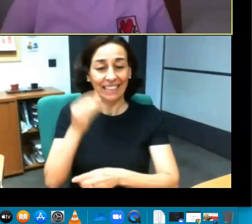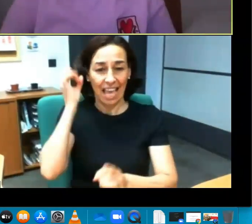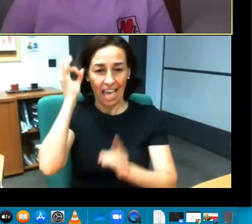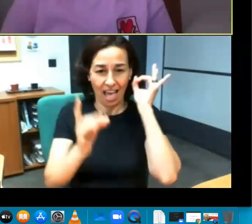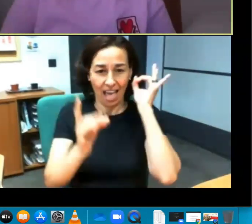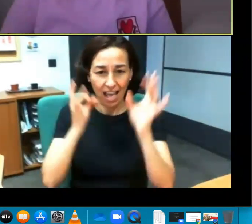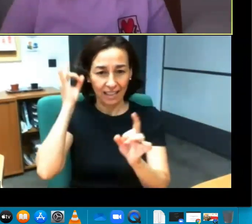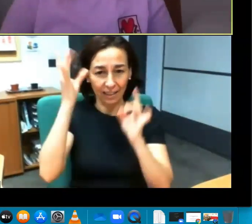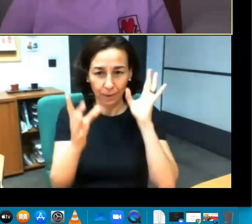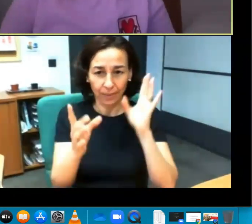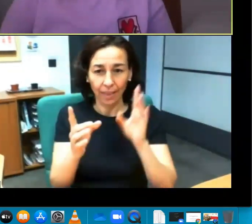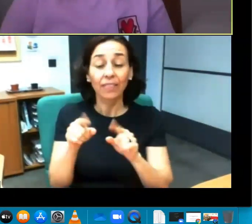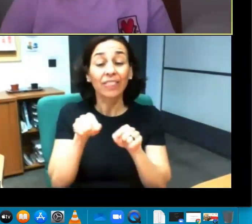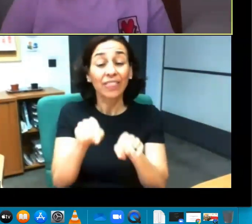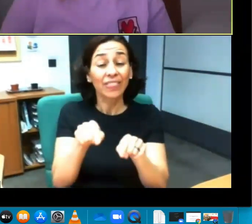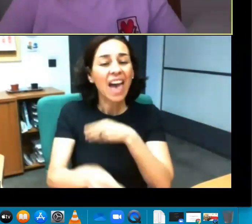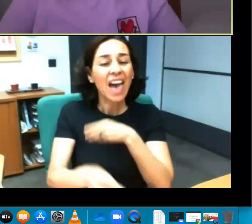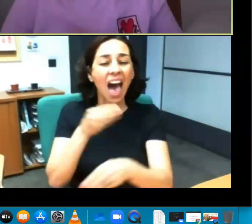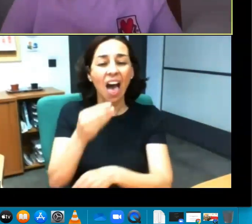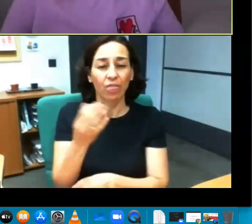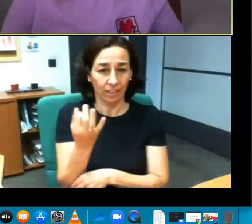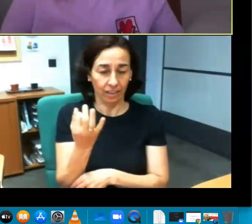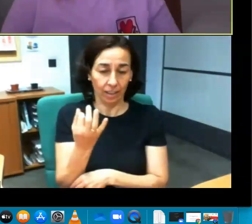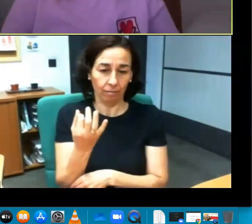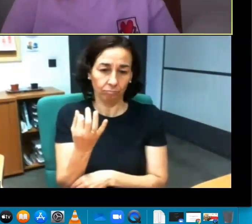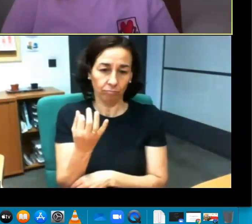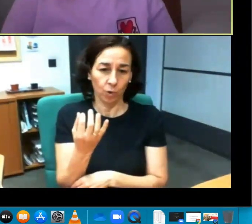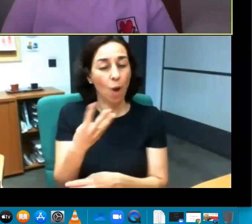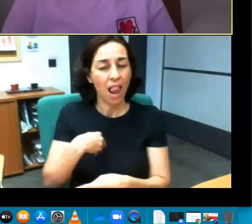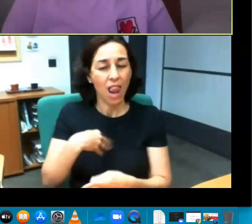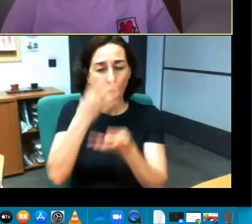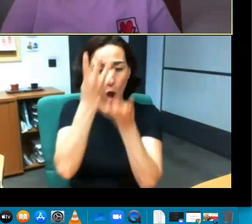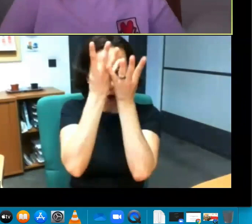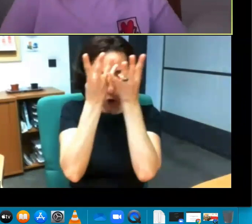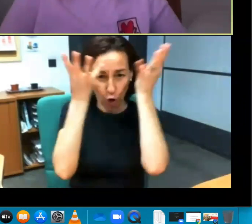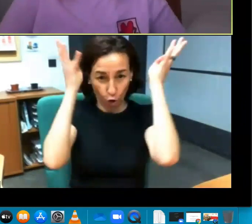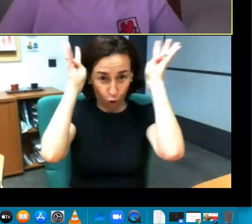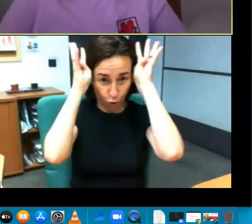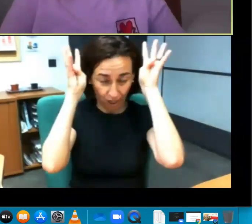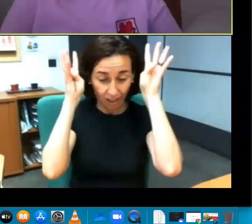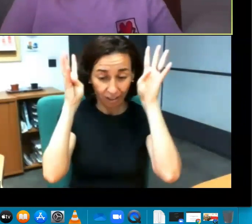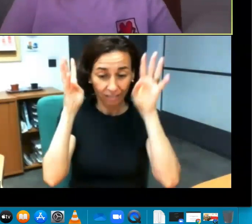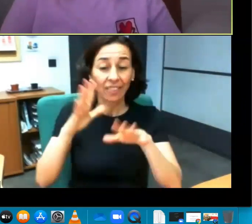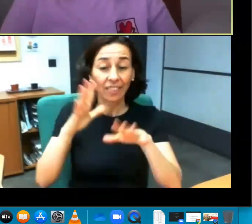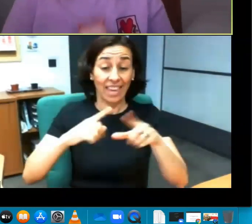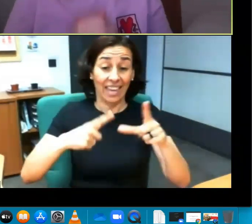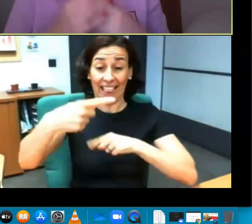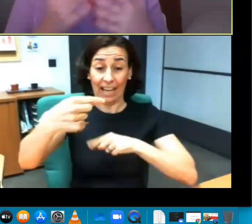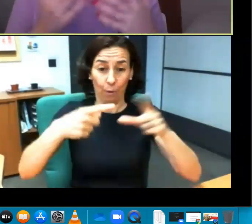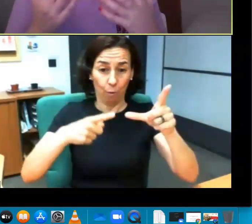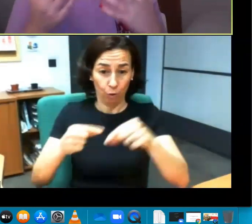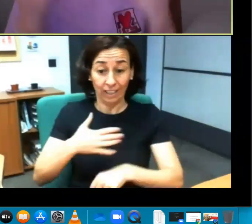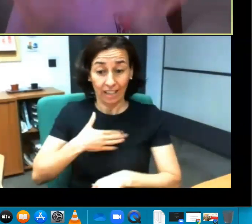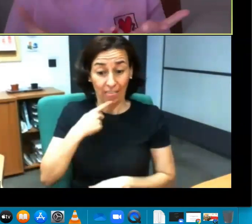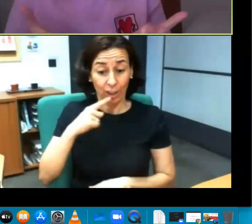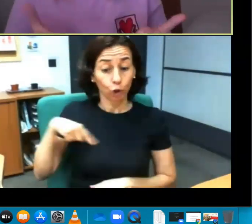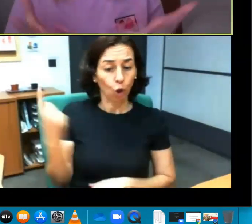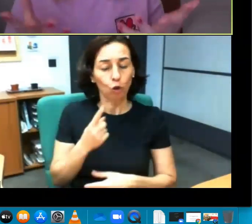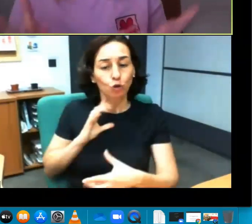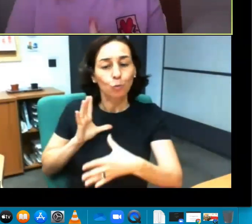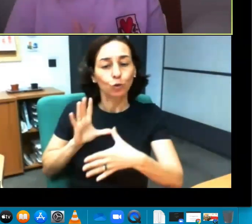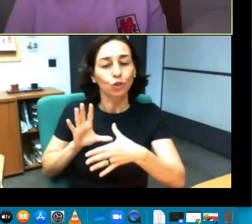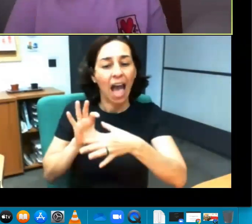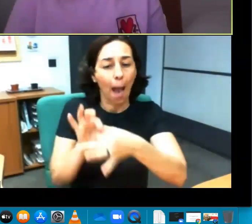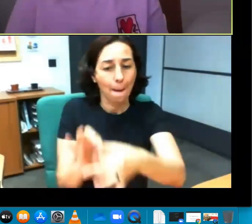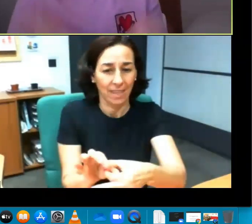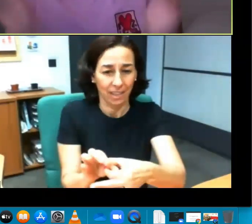corona de tréboles para que todos y todas puedan ser amigos de nuestro amigo Federito. Como estoy teletrabajando en